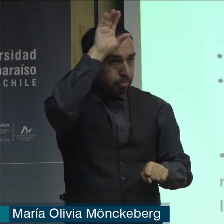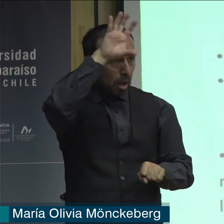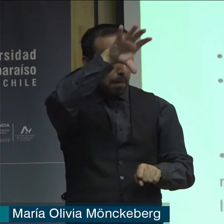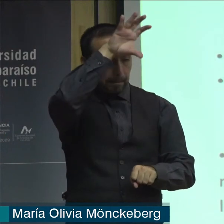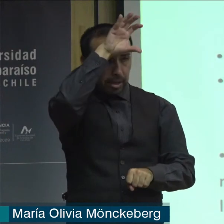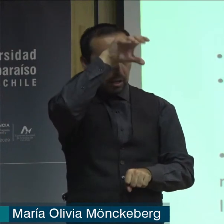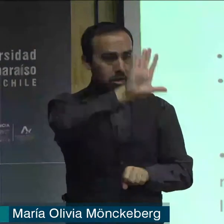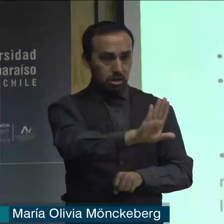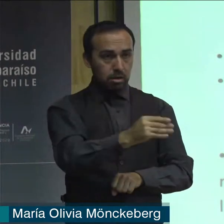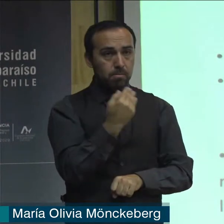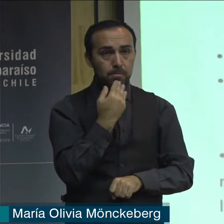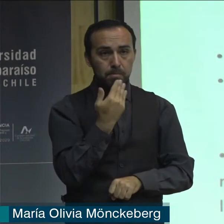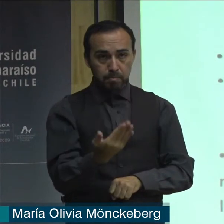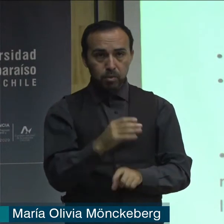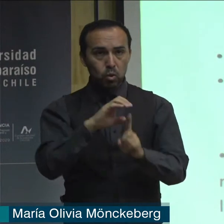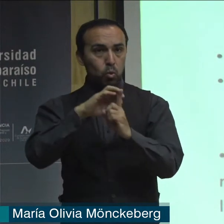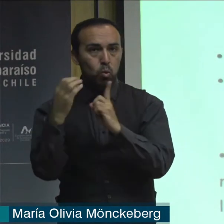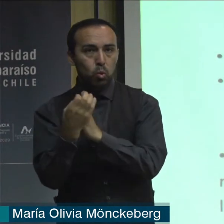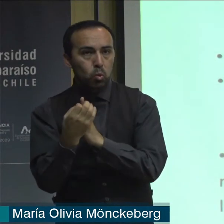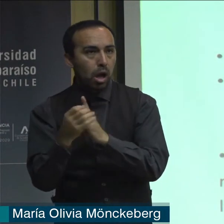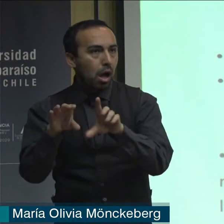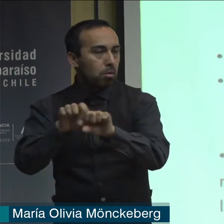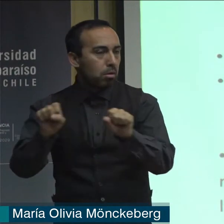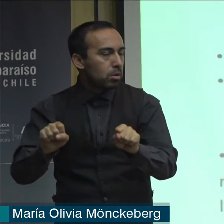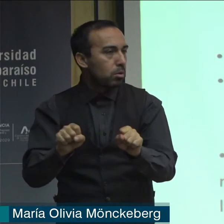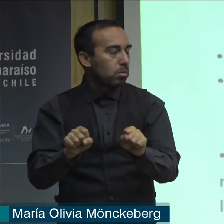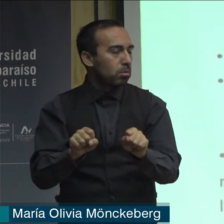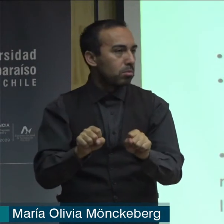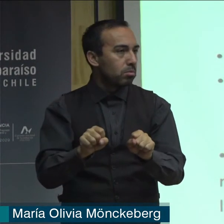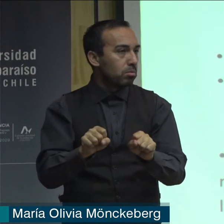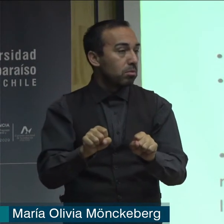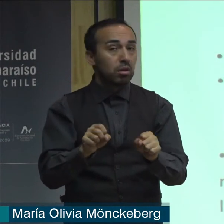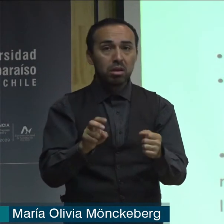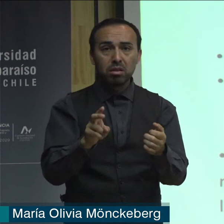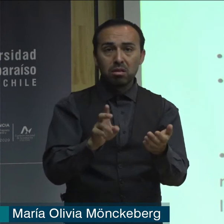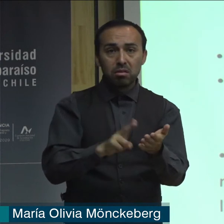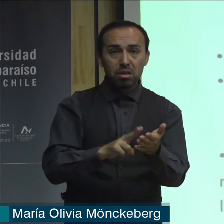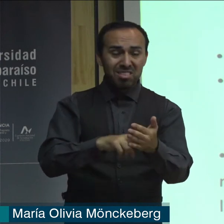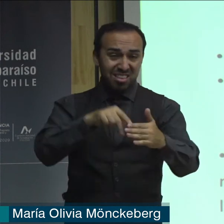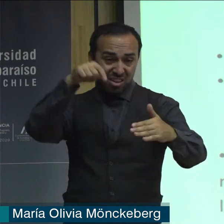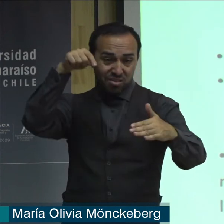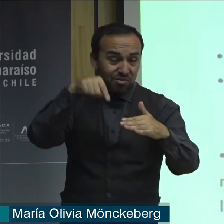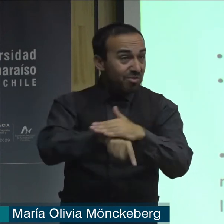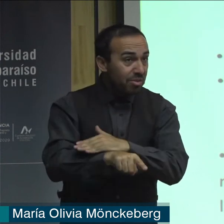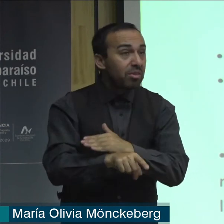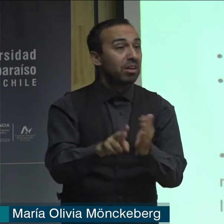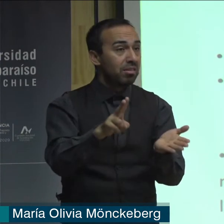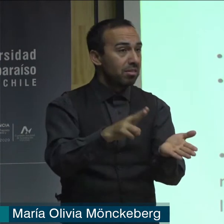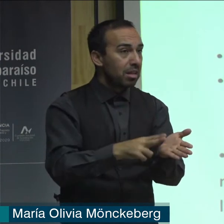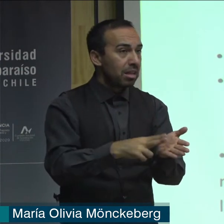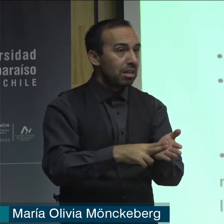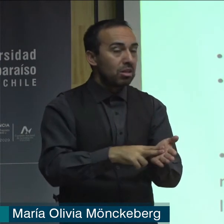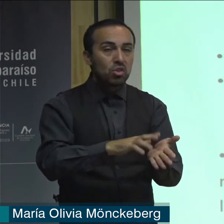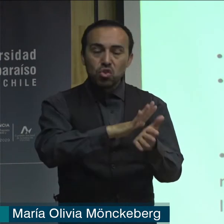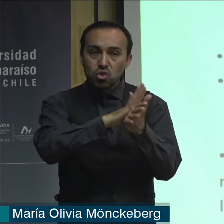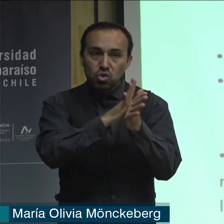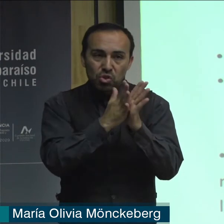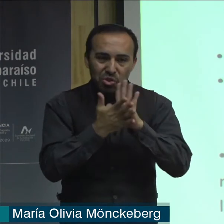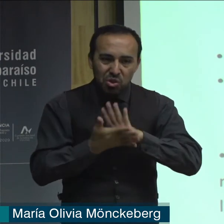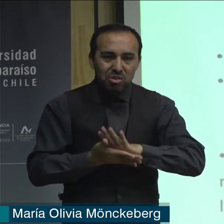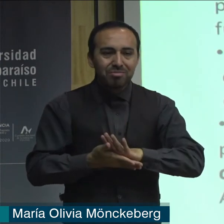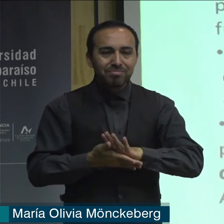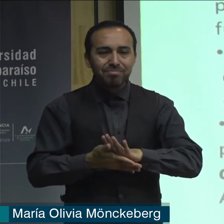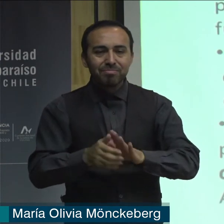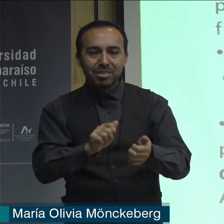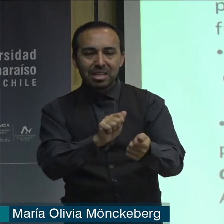de la cultura en el fondo no hubo nada que no fuera tocado por este modelo creo